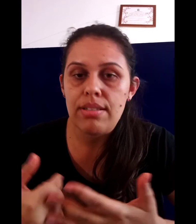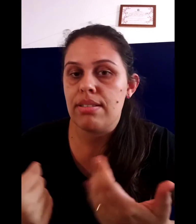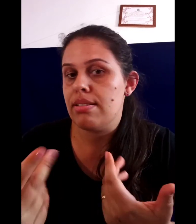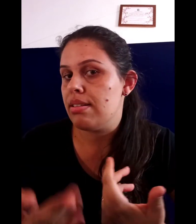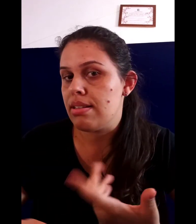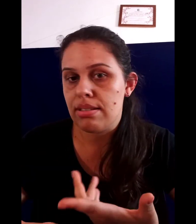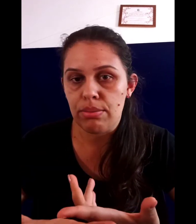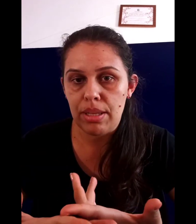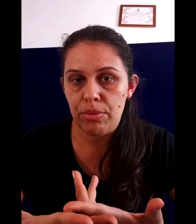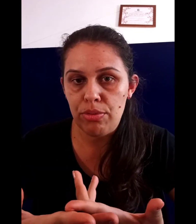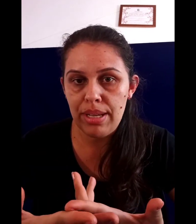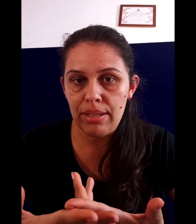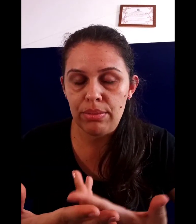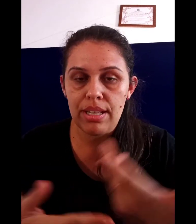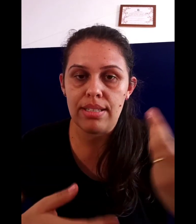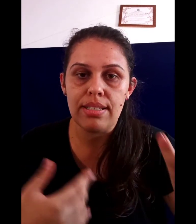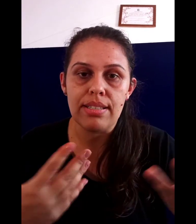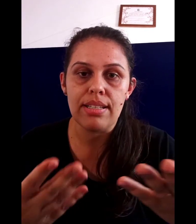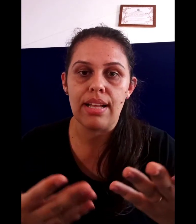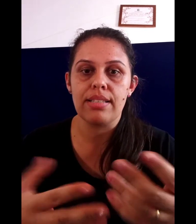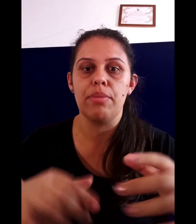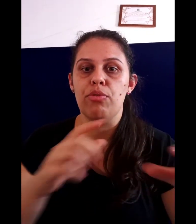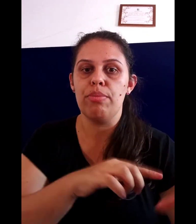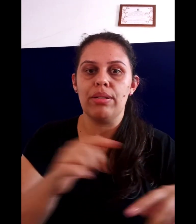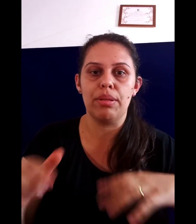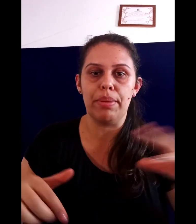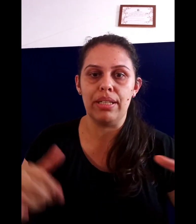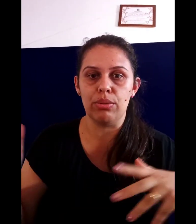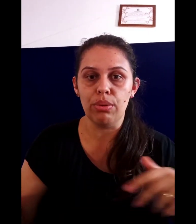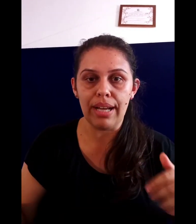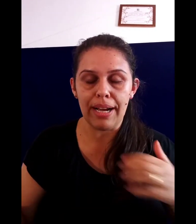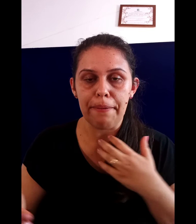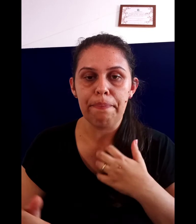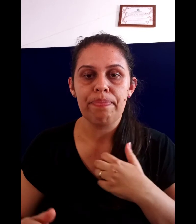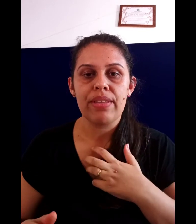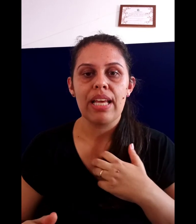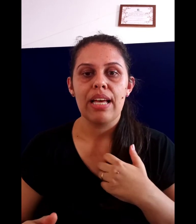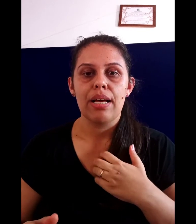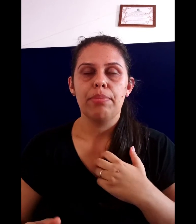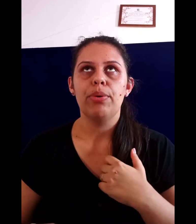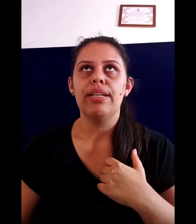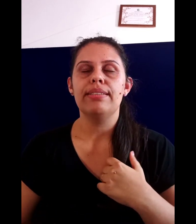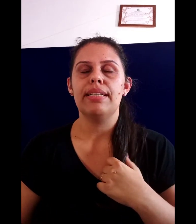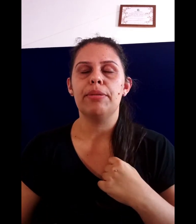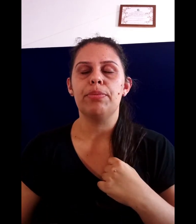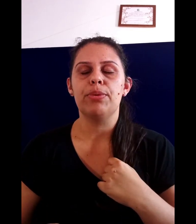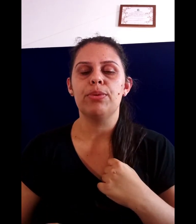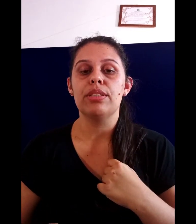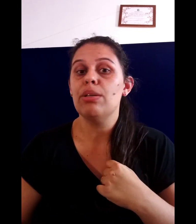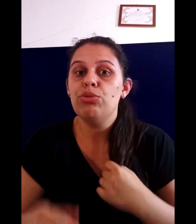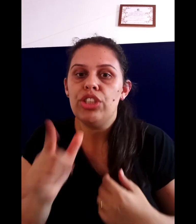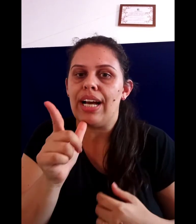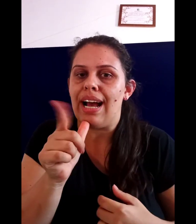existem sinais que não têm movimento, existem sinais que têm movimento dependendo do lugar. Por exemplo, o sinal de